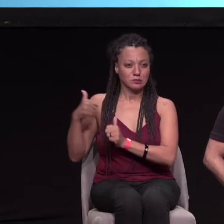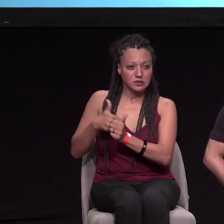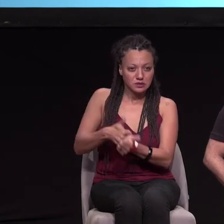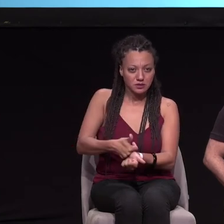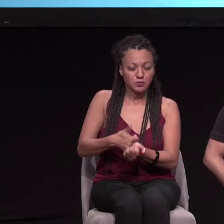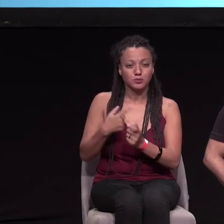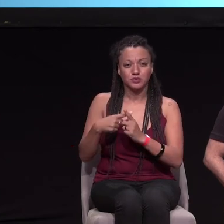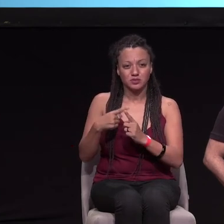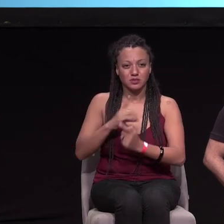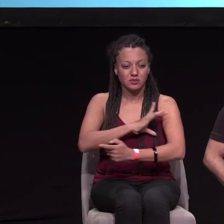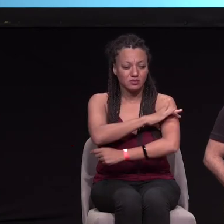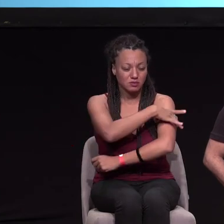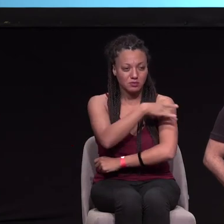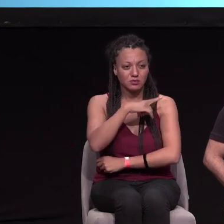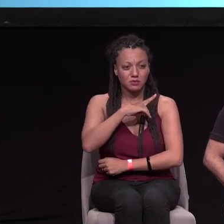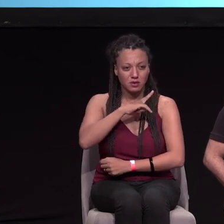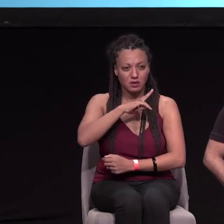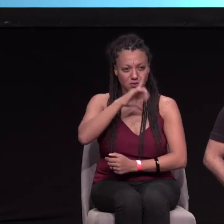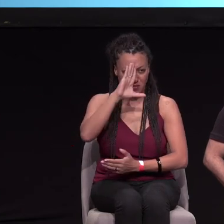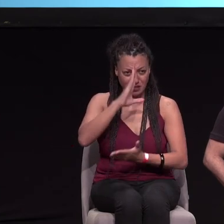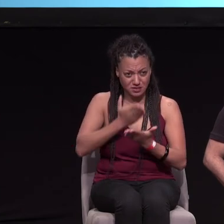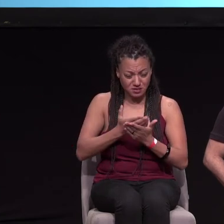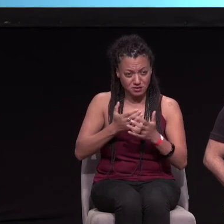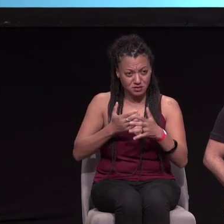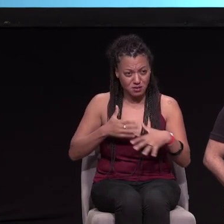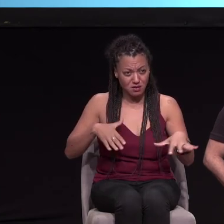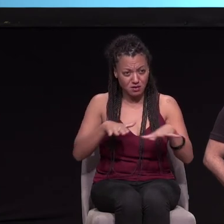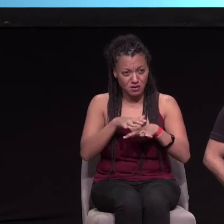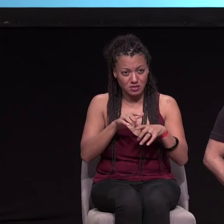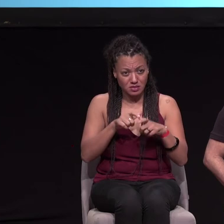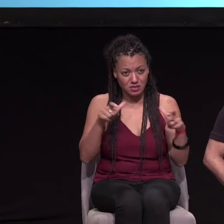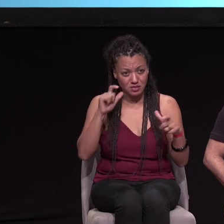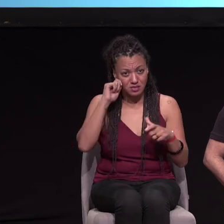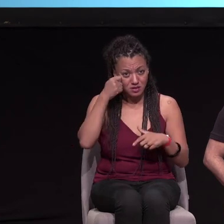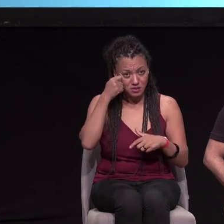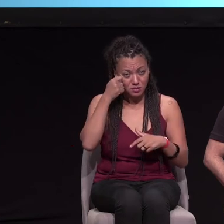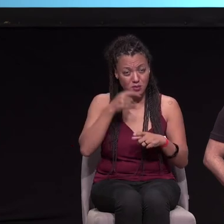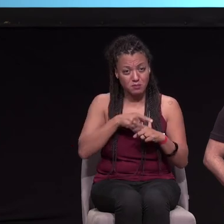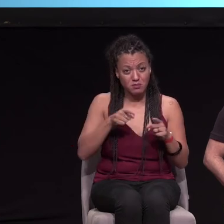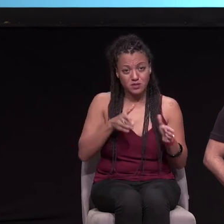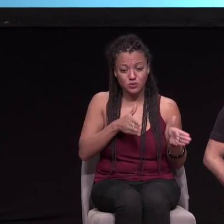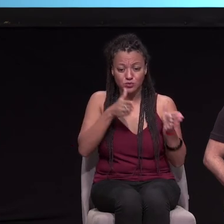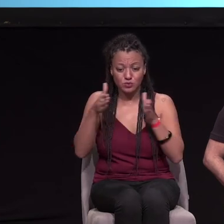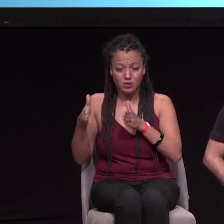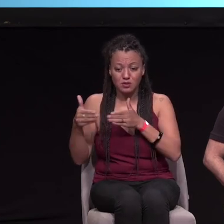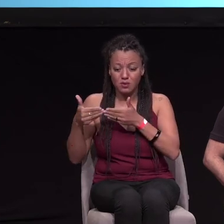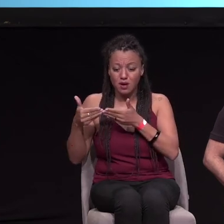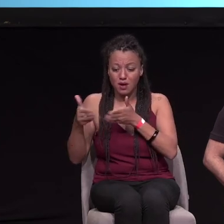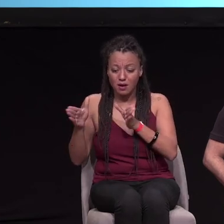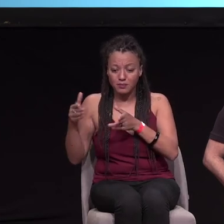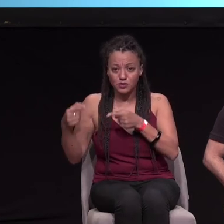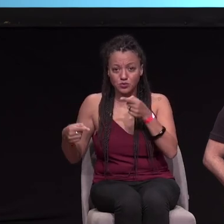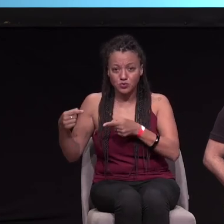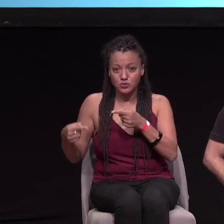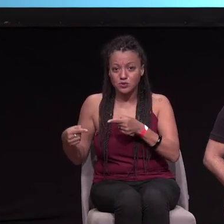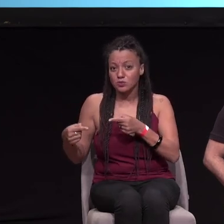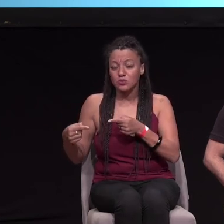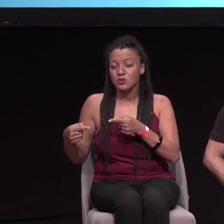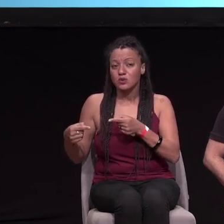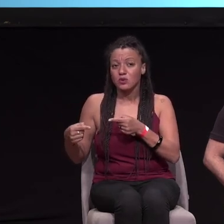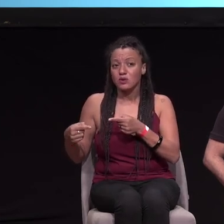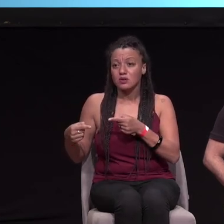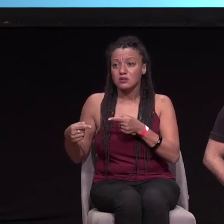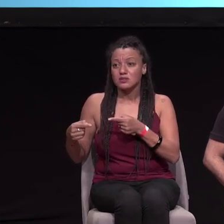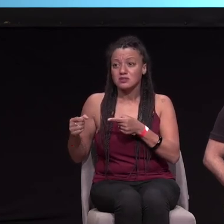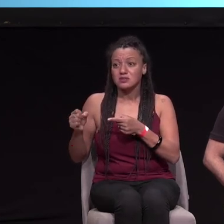ser uma crença por ser um sistema negro por outro lado ele só é validado ele só aberta à discussão quando entrará como é